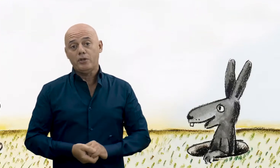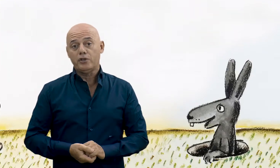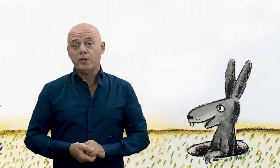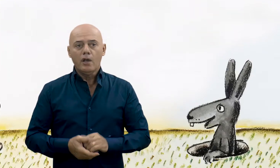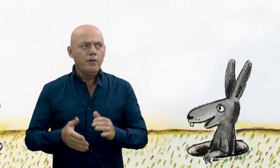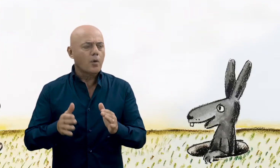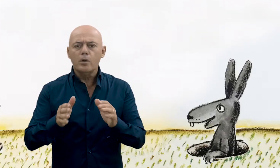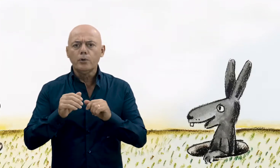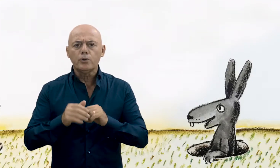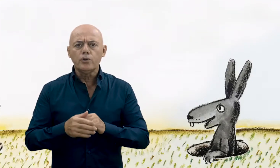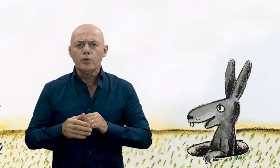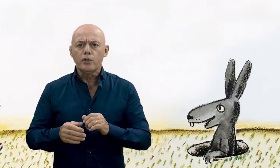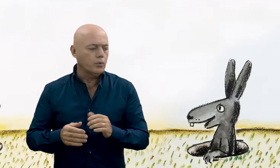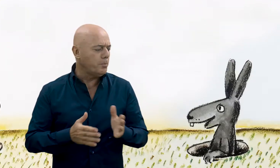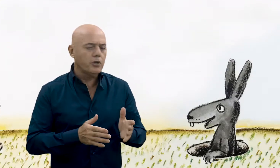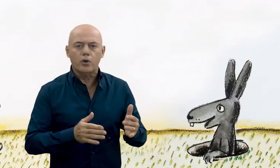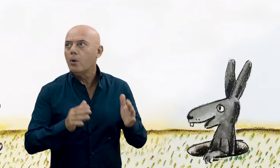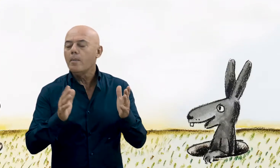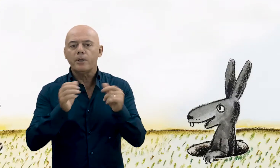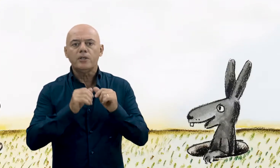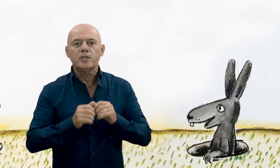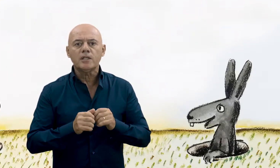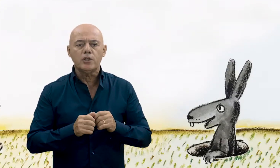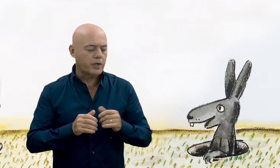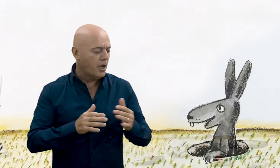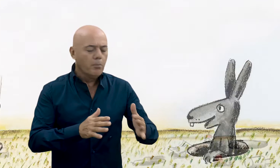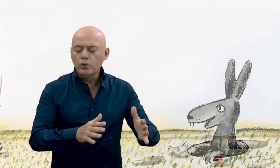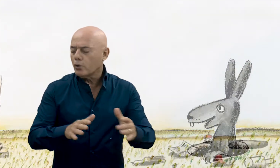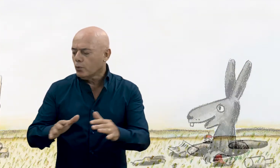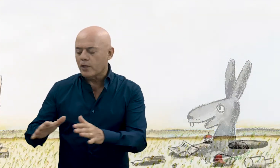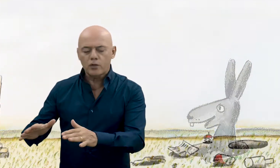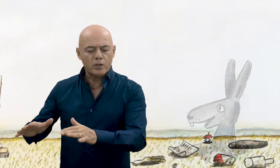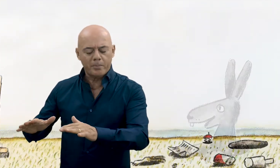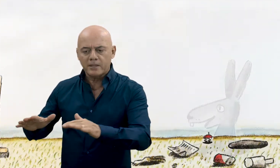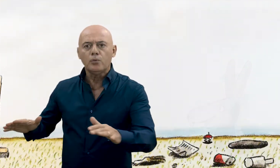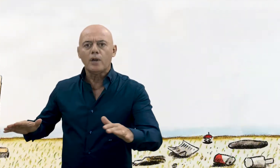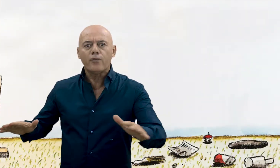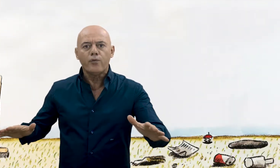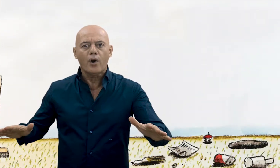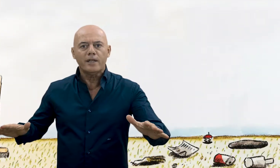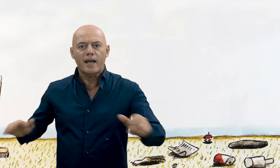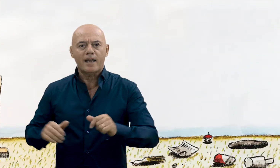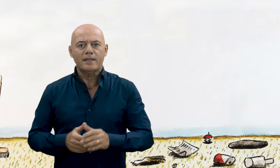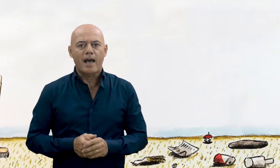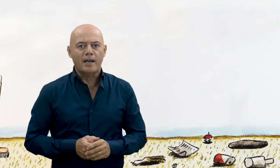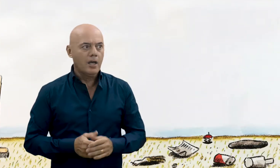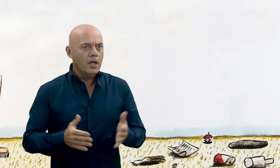amici, fino a quel brutto giorno in cui Bigio, per distrazione, buttò tutta la sua spazzatura fuori dalla tana. E